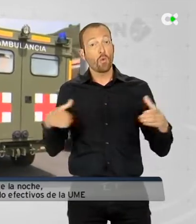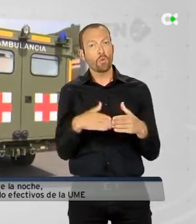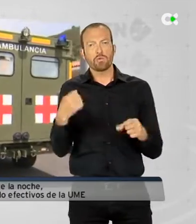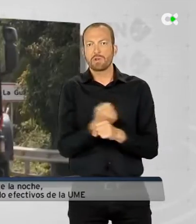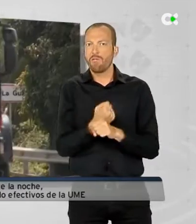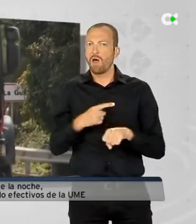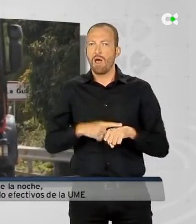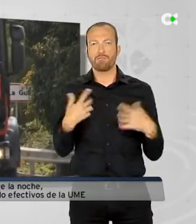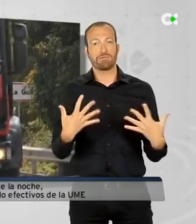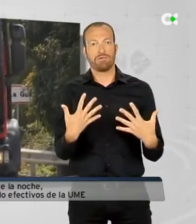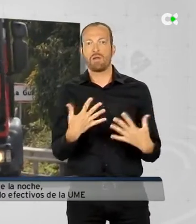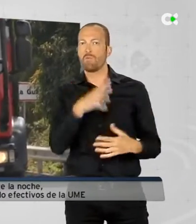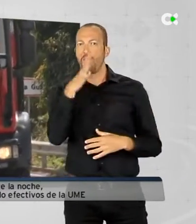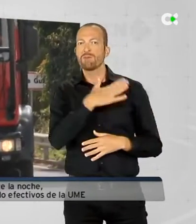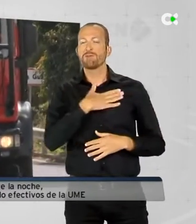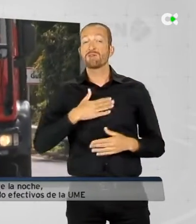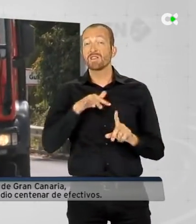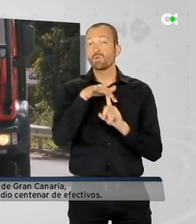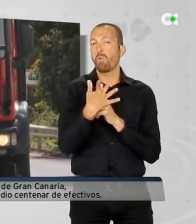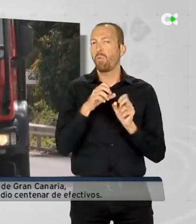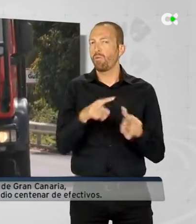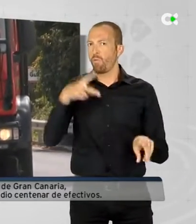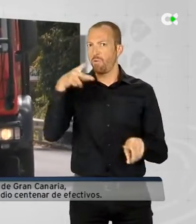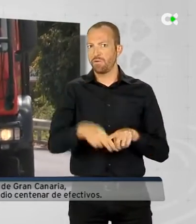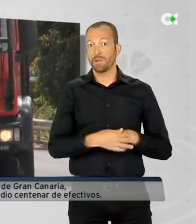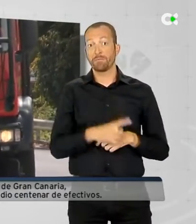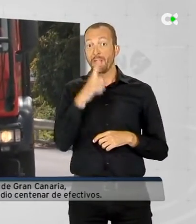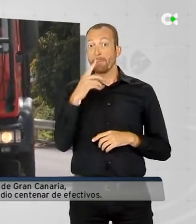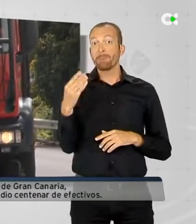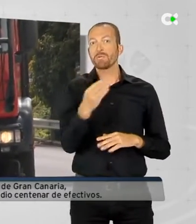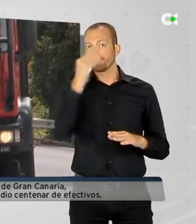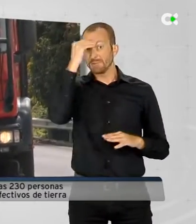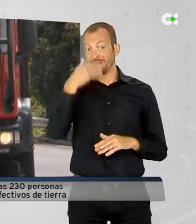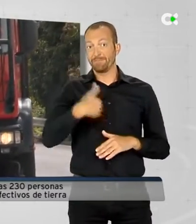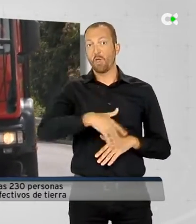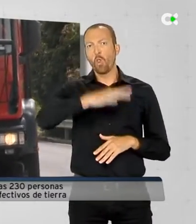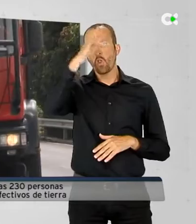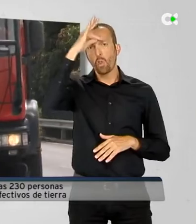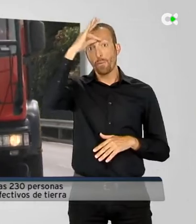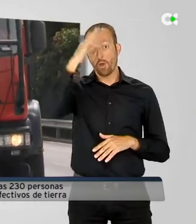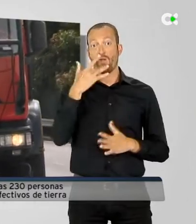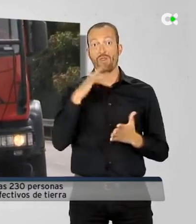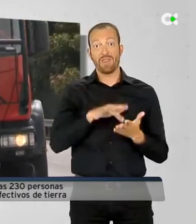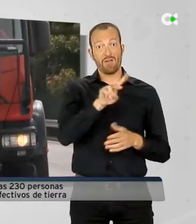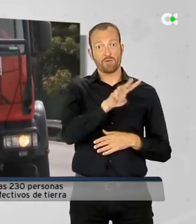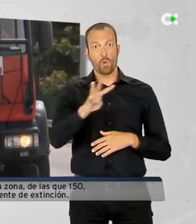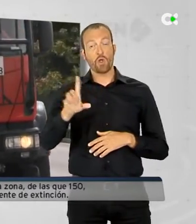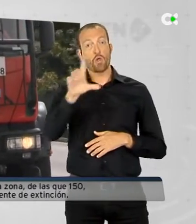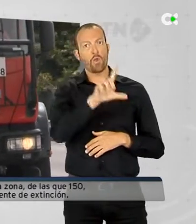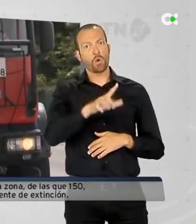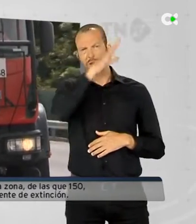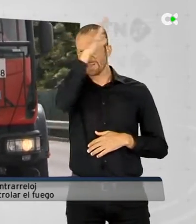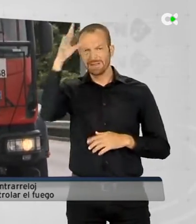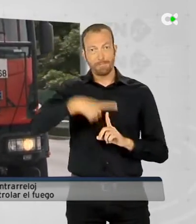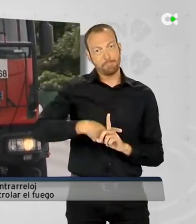efectivos trabajan contrarreloj para evitar que empeore. La previsión apunta a un aumento de las temperaturas este domingo 24